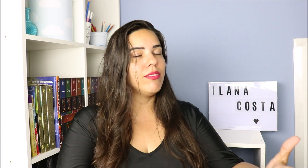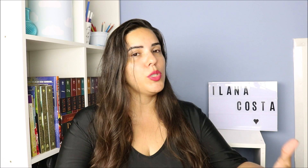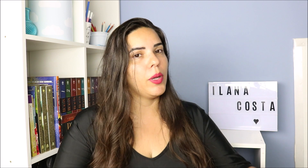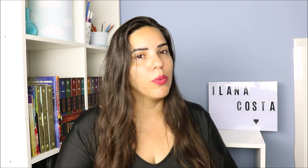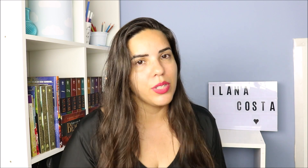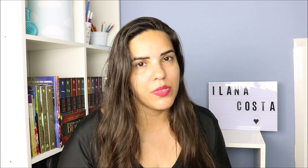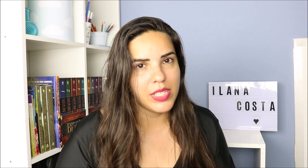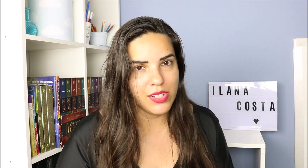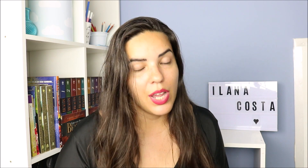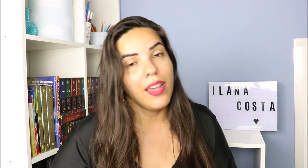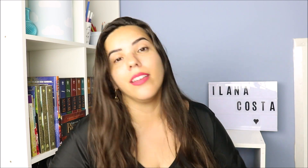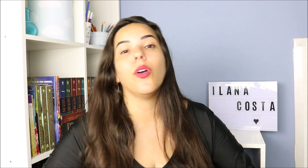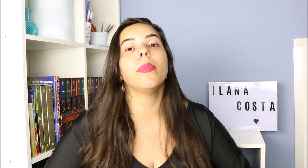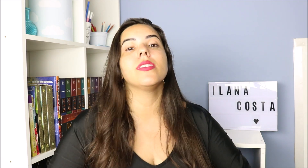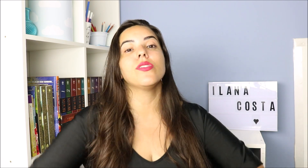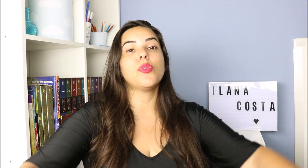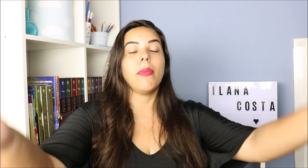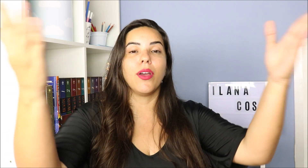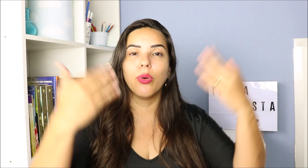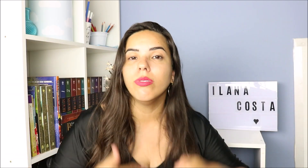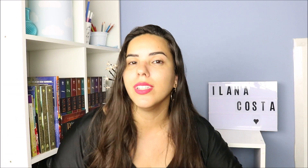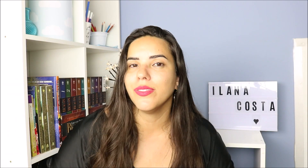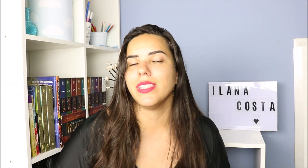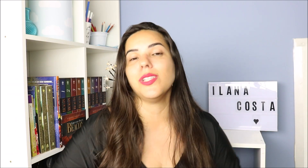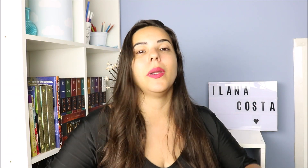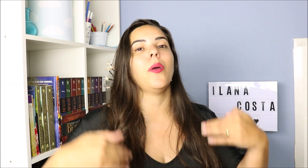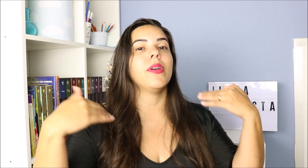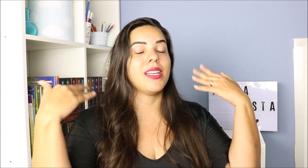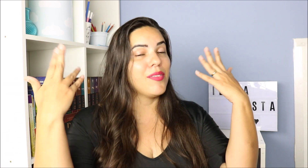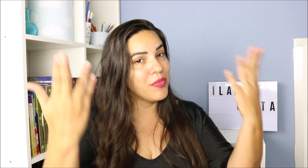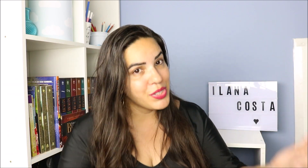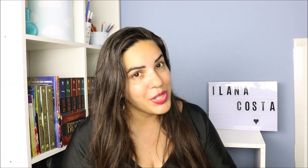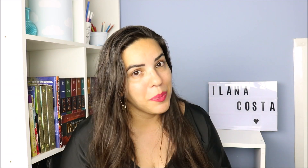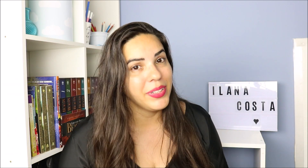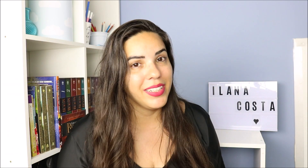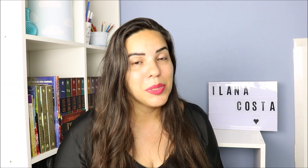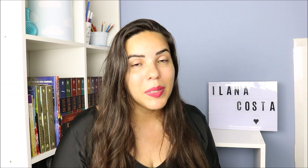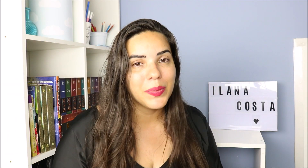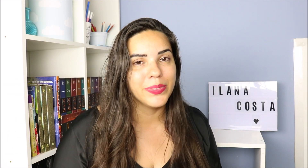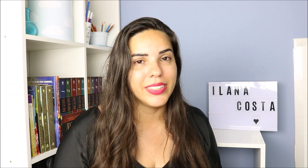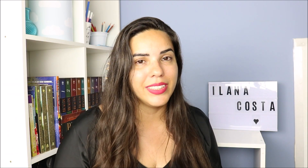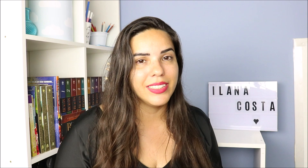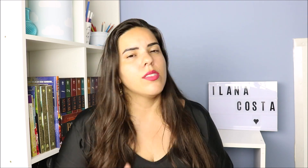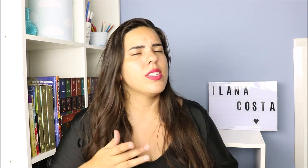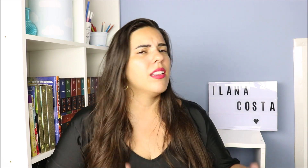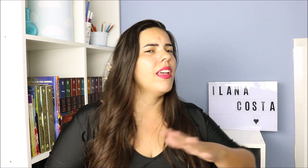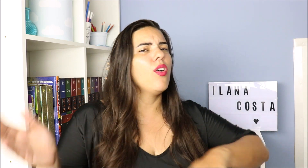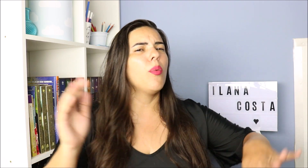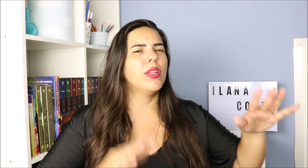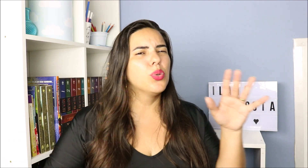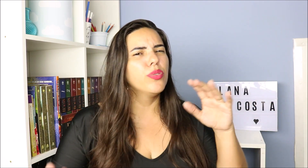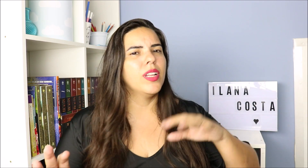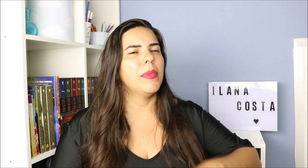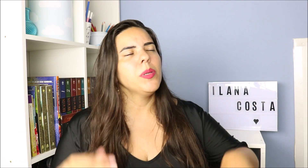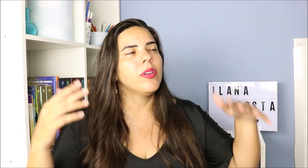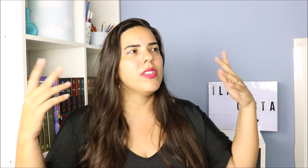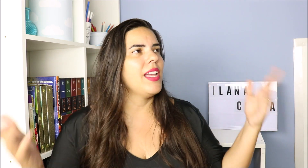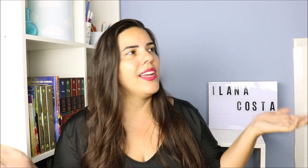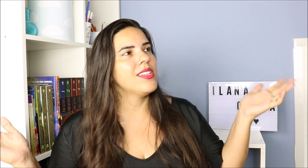as perguntas de vocês. Então eu preciso de perguntas de vocês pra que eu possa gravar um vídeo respondendo as perguntas. Se você tem alguma dúvida, mesmo que você ache